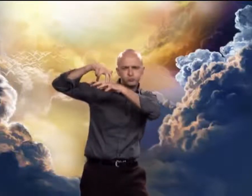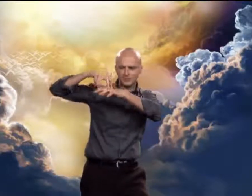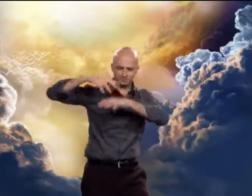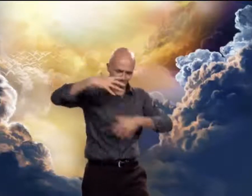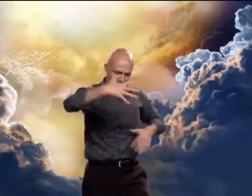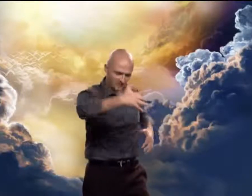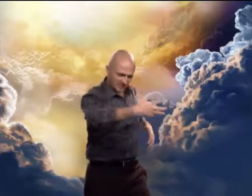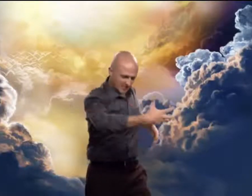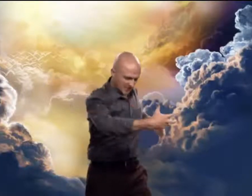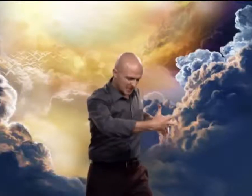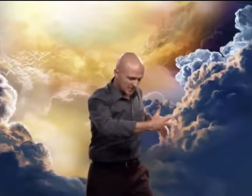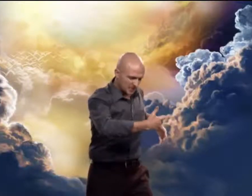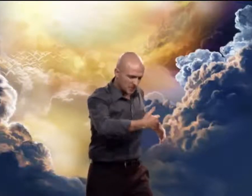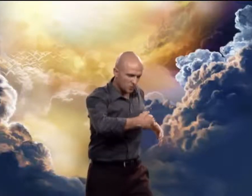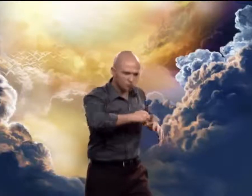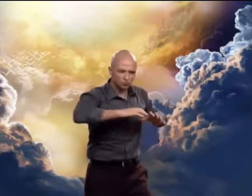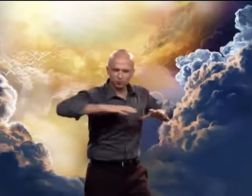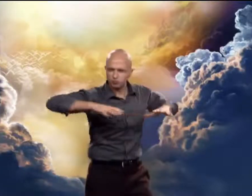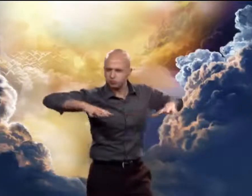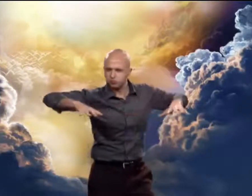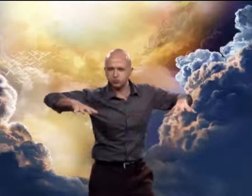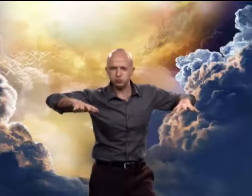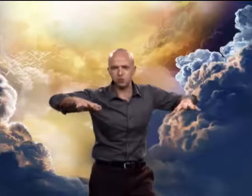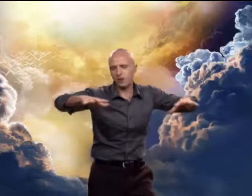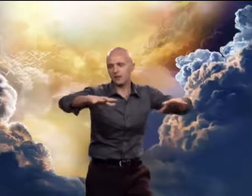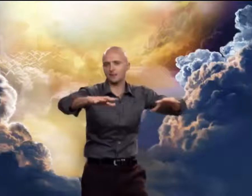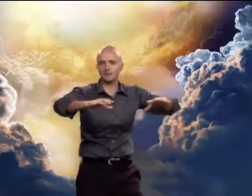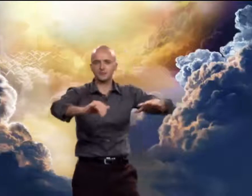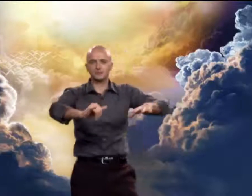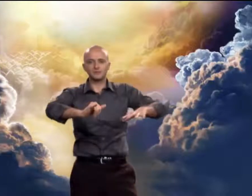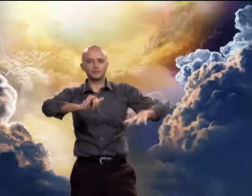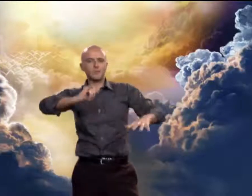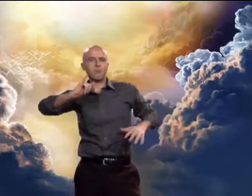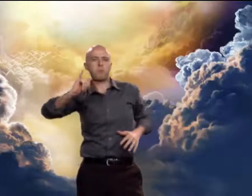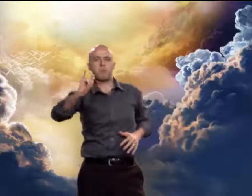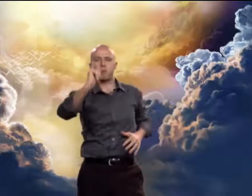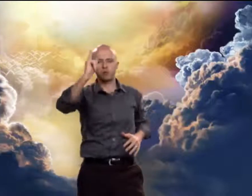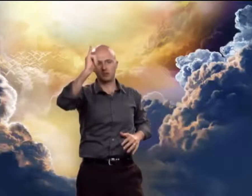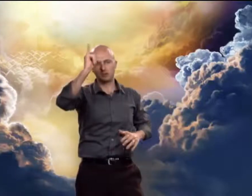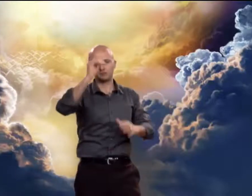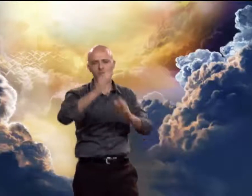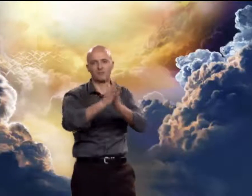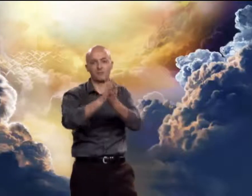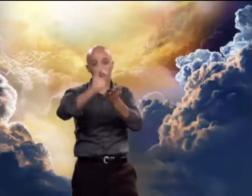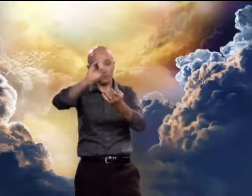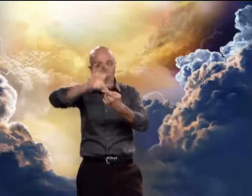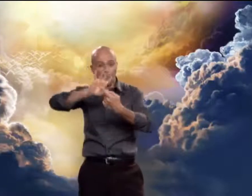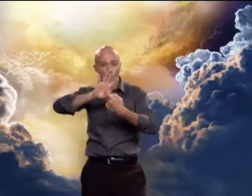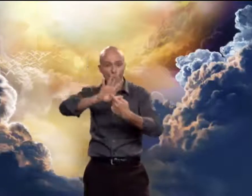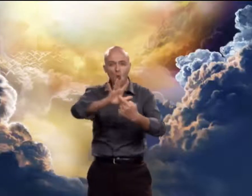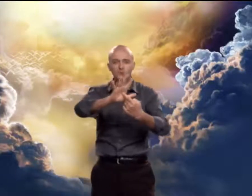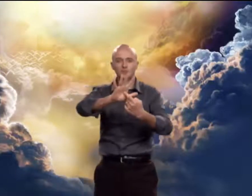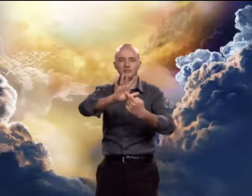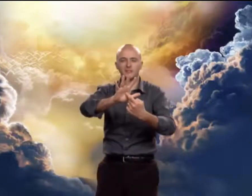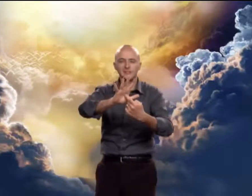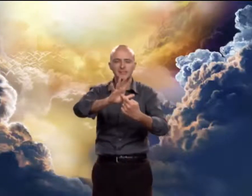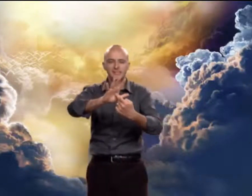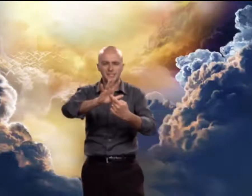é a grande ênfase das Sagradas Escrituras. Desde o Éden, os filhos de Deus têm esperado a vinda do prometido para